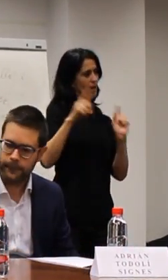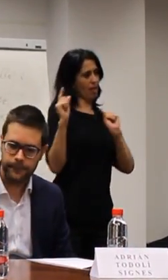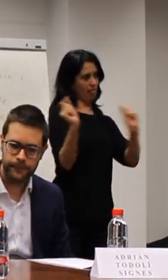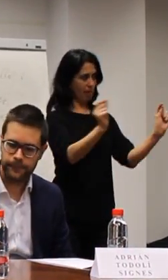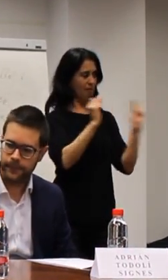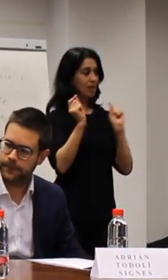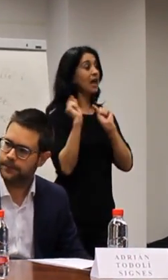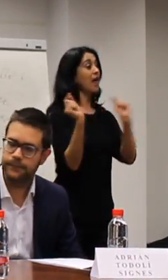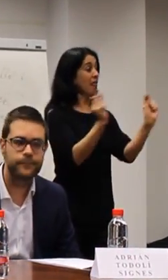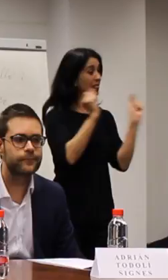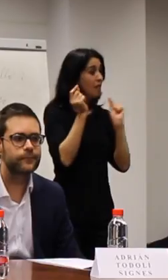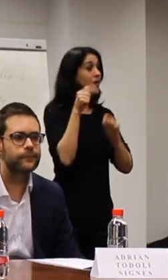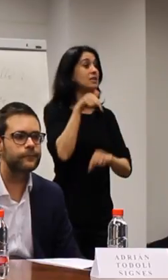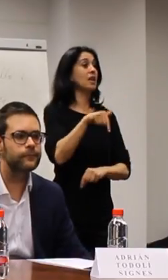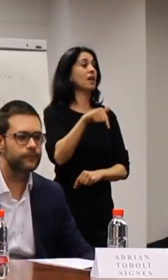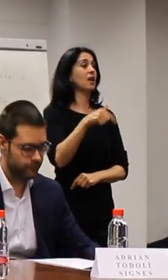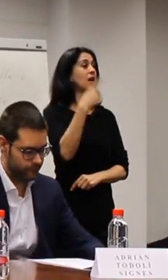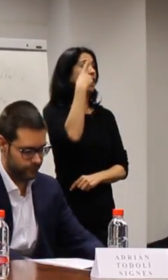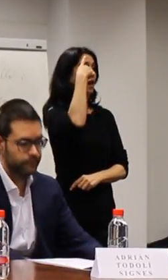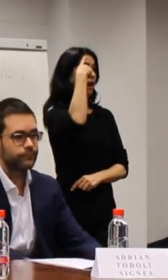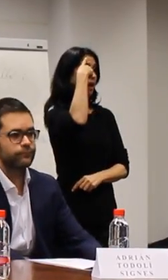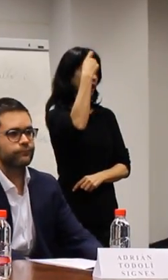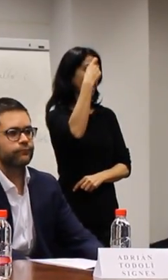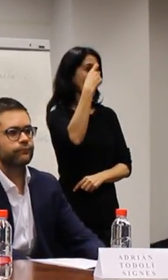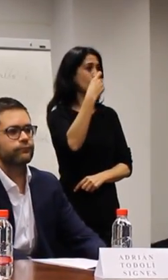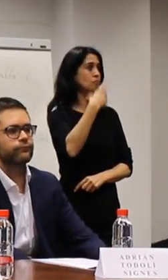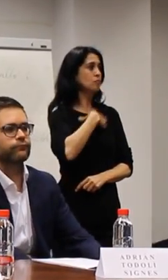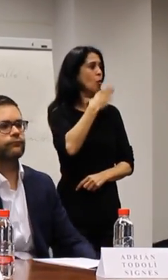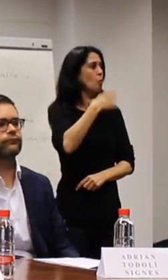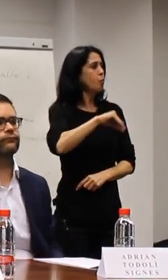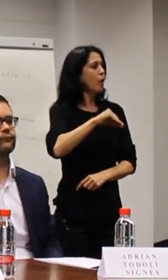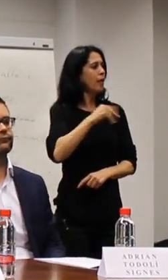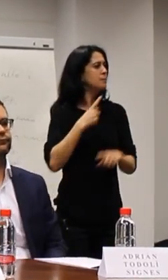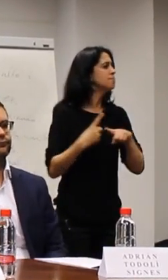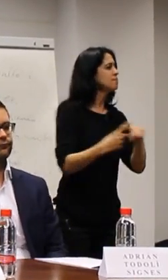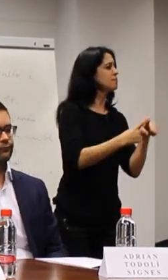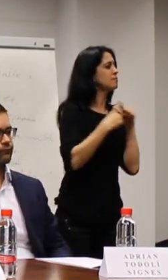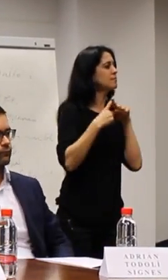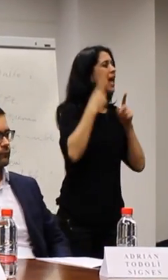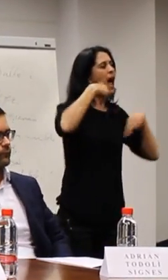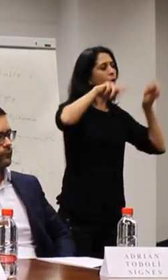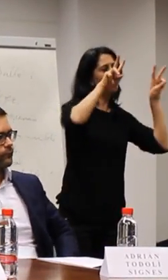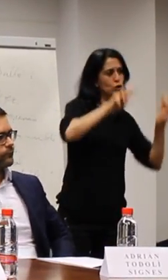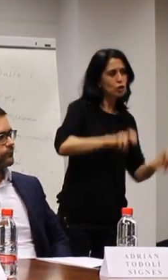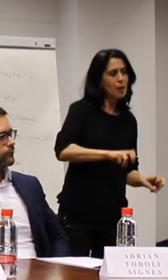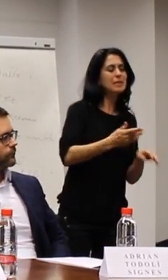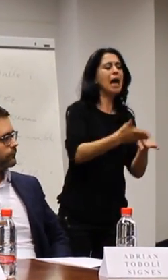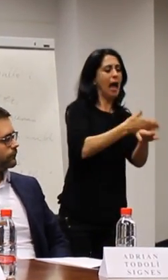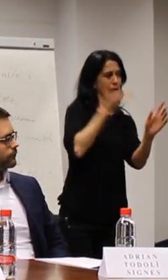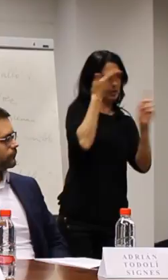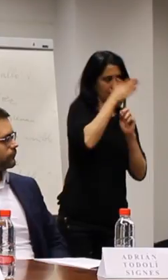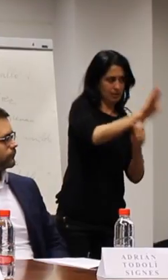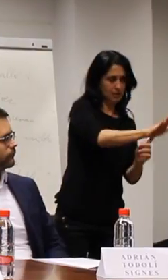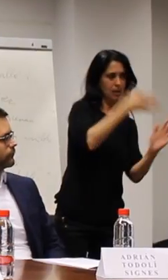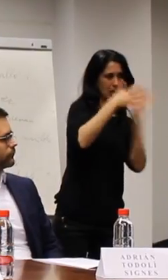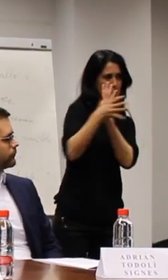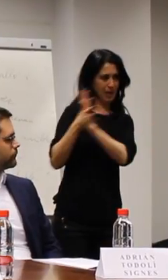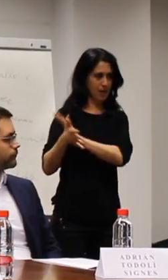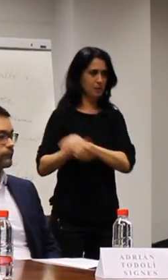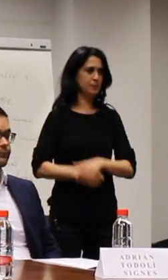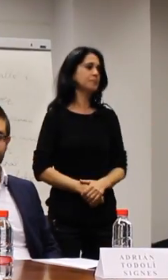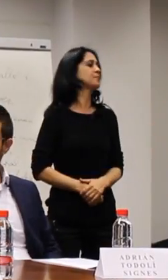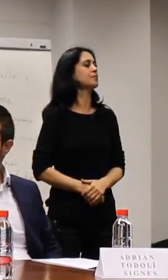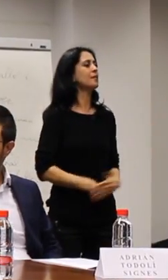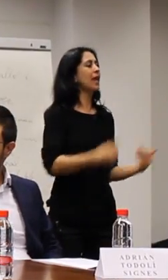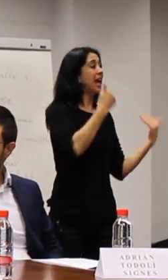que és un debat que jo crec que ens permet compartir algunes qüestions sobre les que vaig a puntualitzar abans algunes coses.